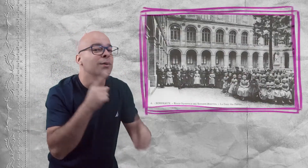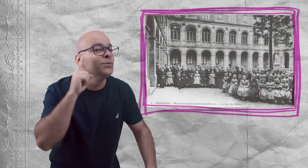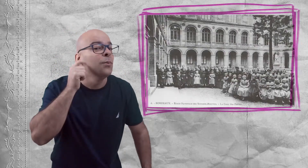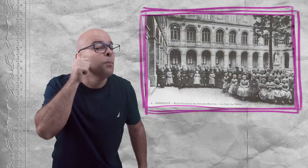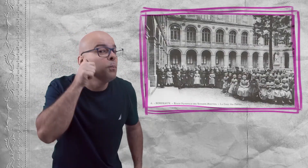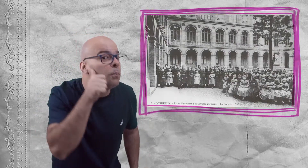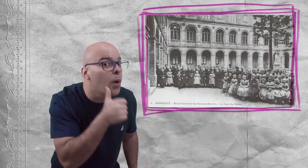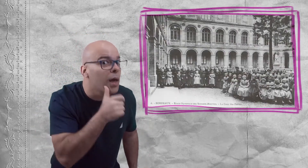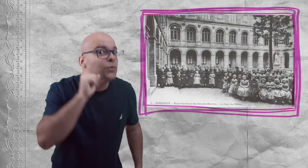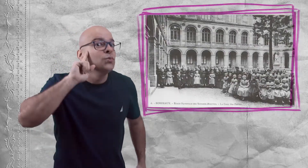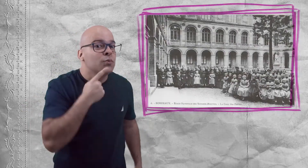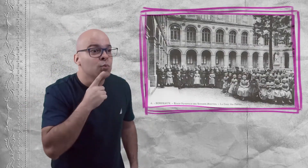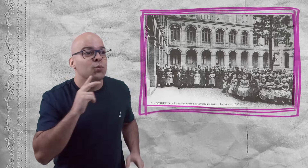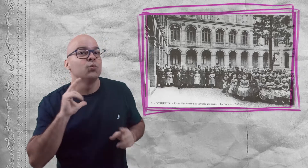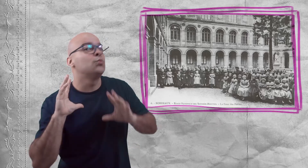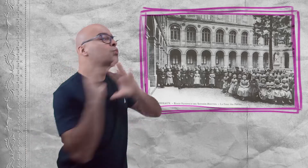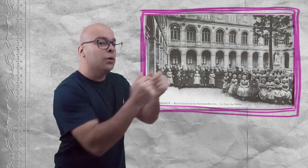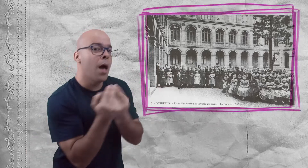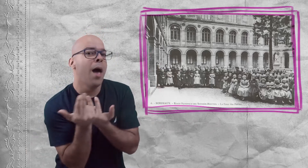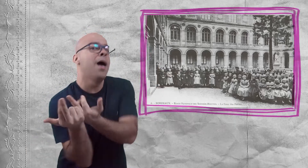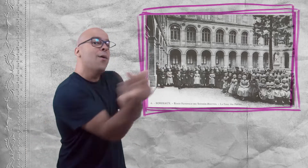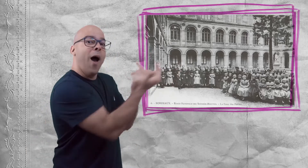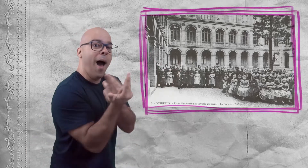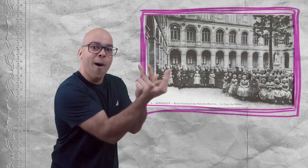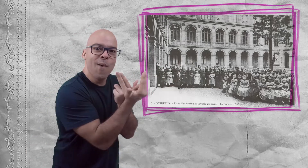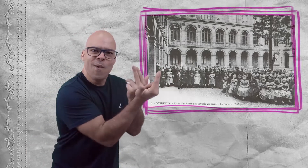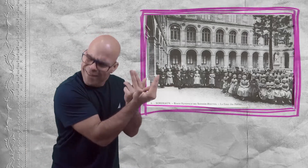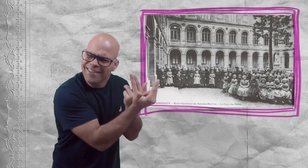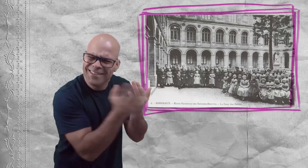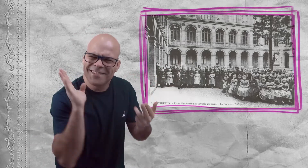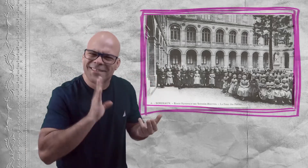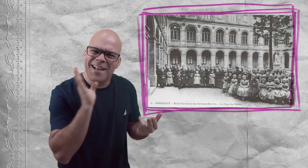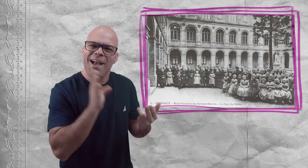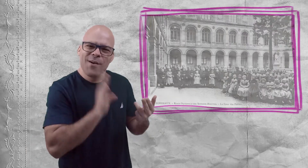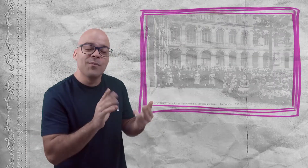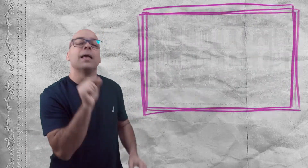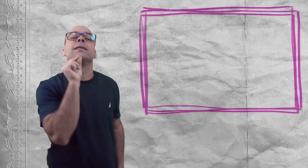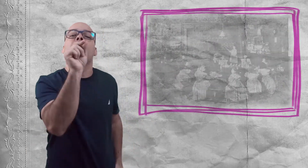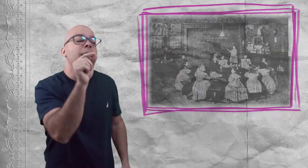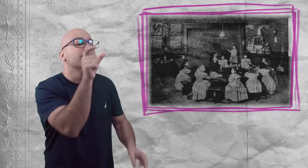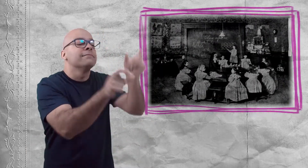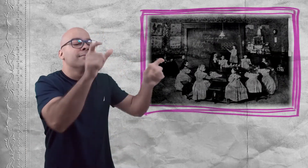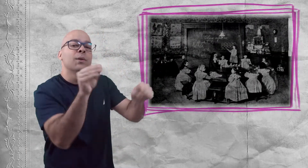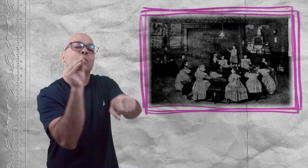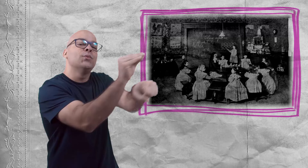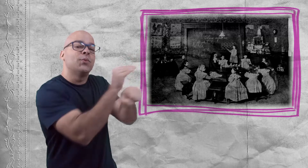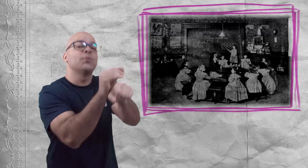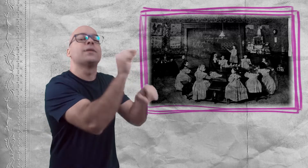alunas surdas. Então eram muitas meninas iguais a ela. Que legal, não é mesmo? E quem tomava conta